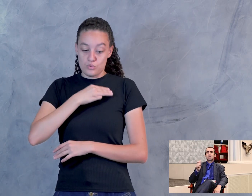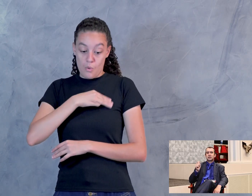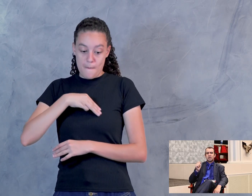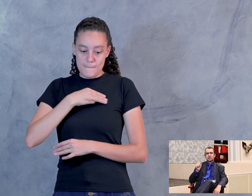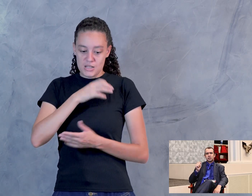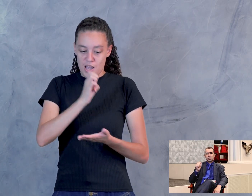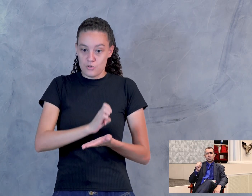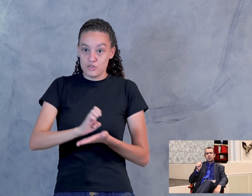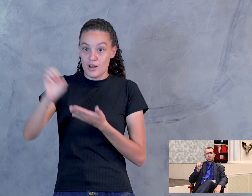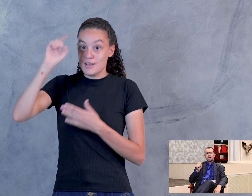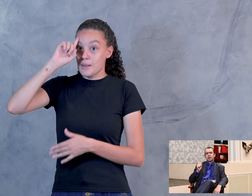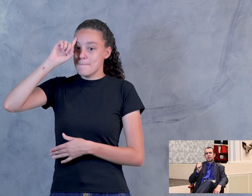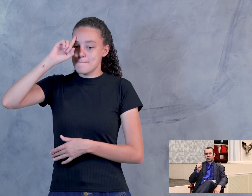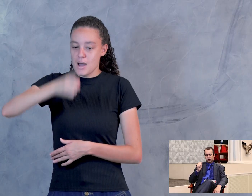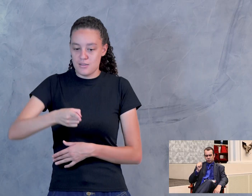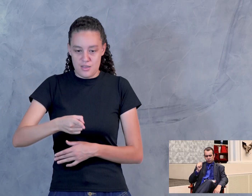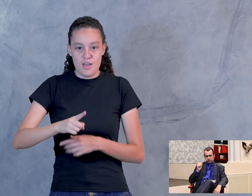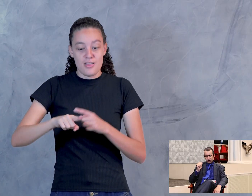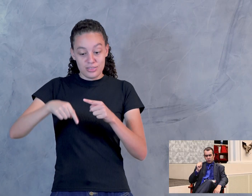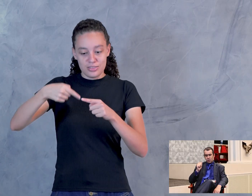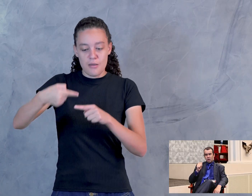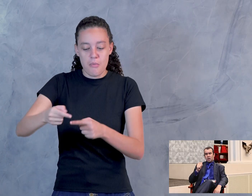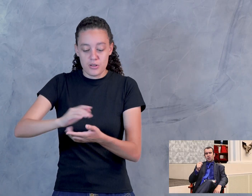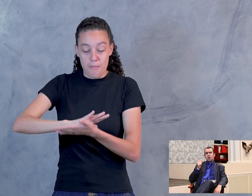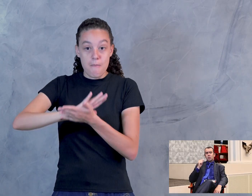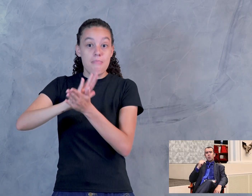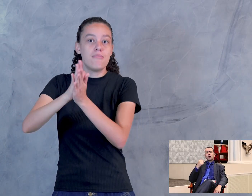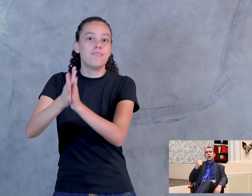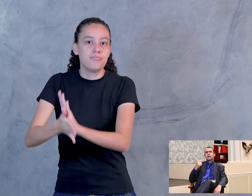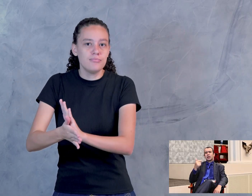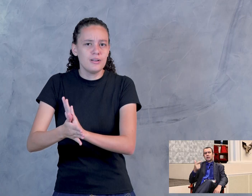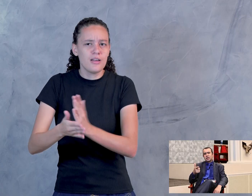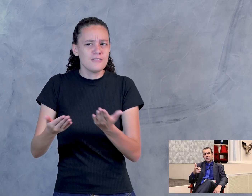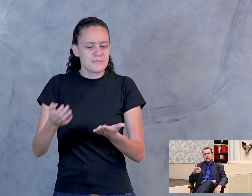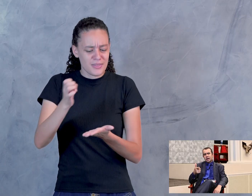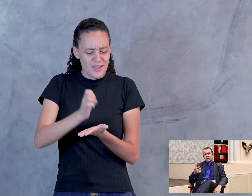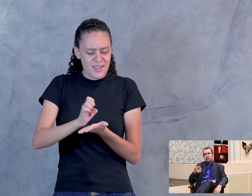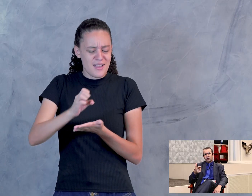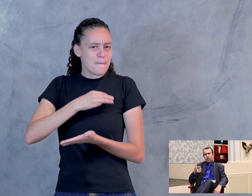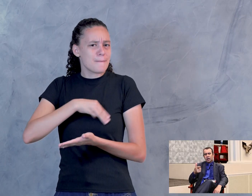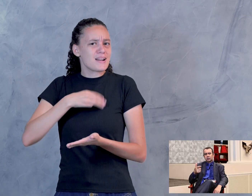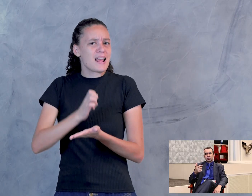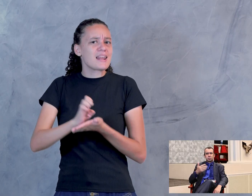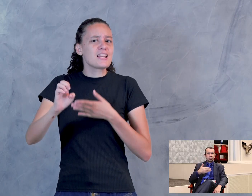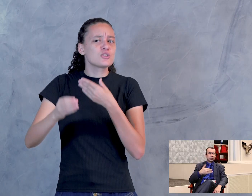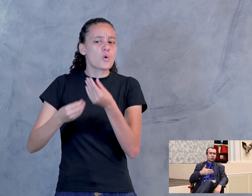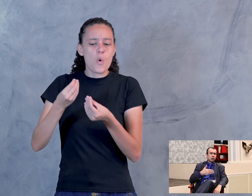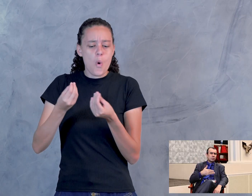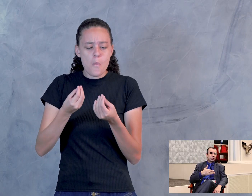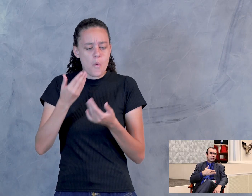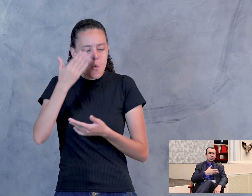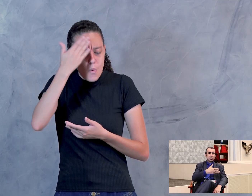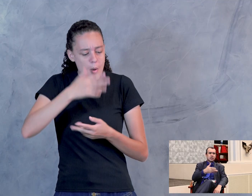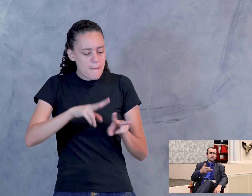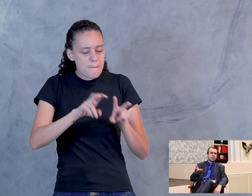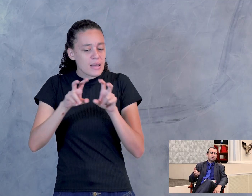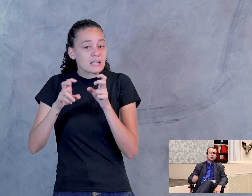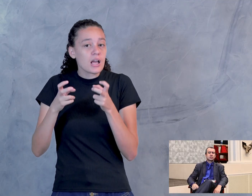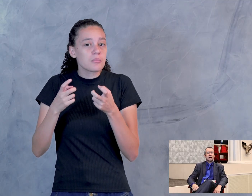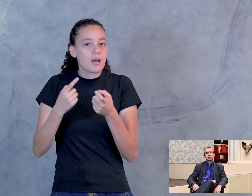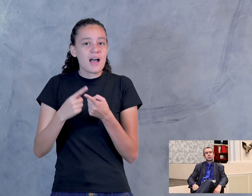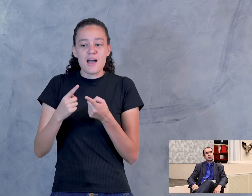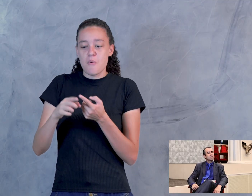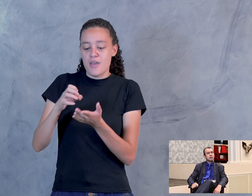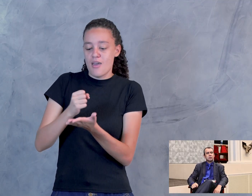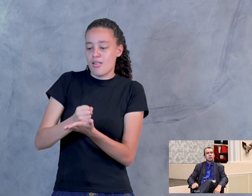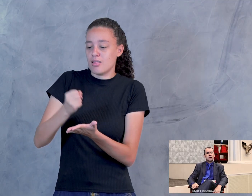antes desse grande e terrível dia do Senhor. E como é que Elias é identificado? Pelo nome dele, registro